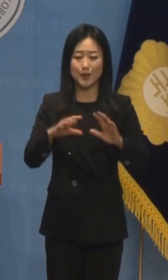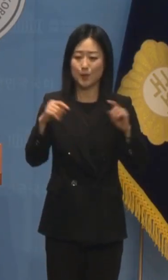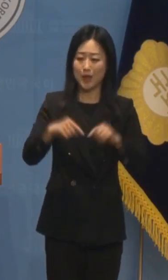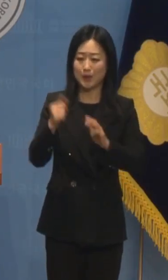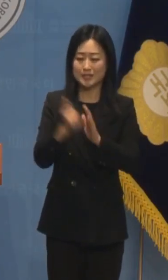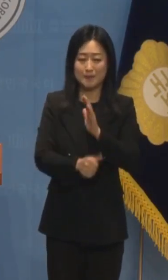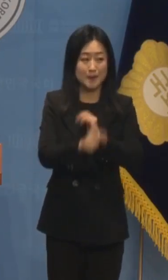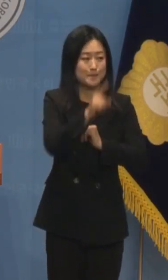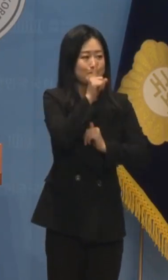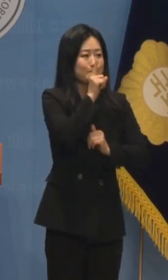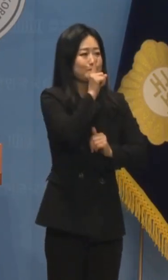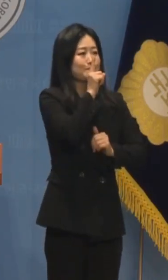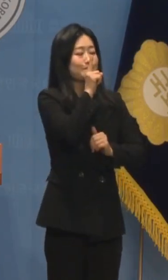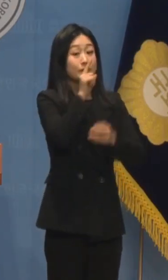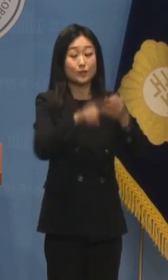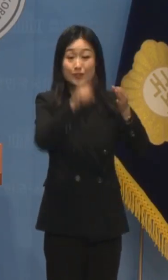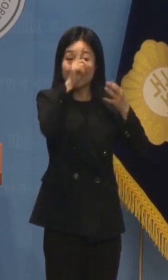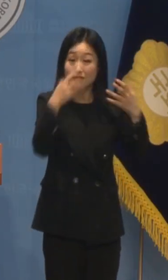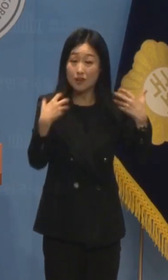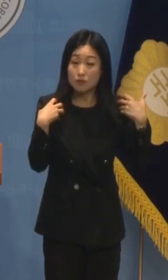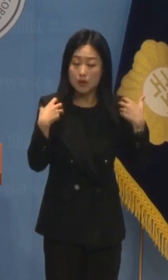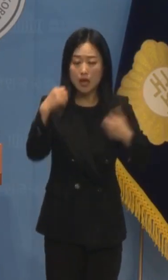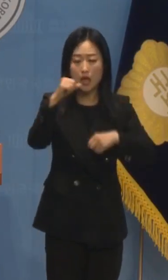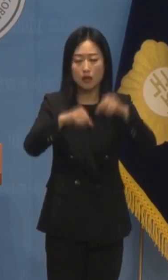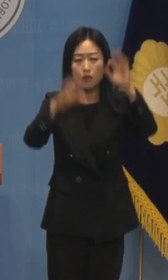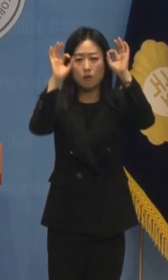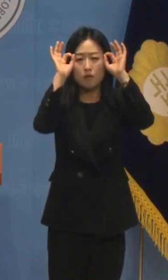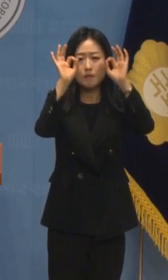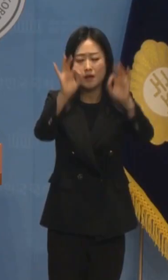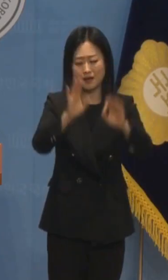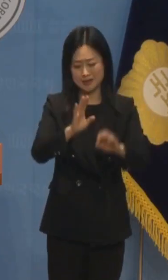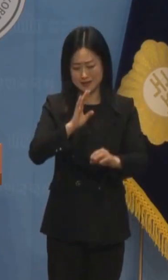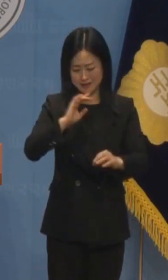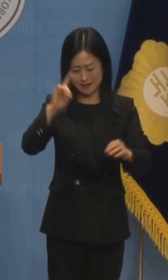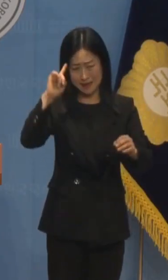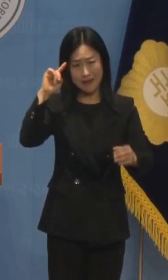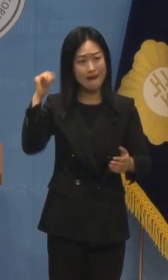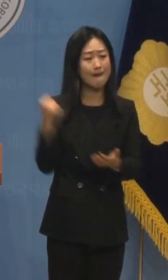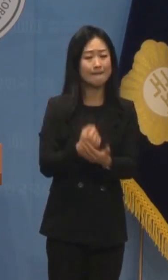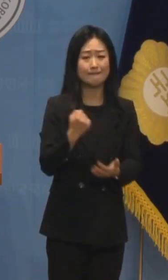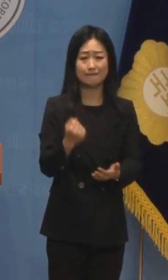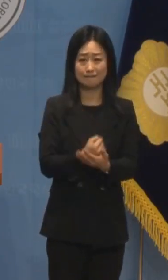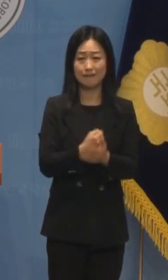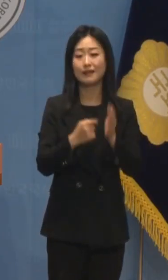실패를 숨기려는 윤석열 정부의 행태가 정말 개탄스럽습니다.